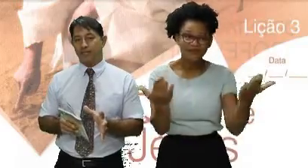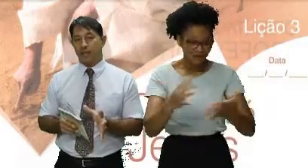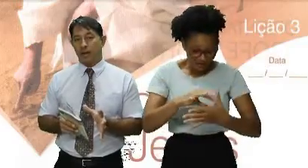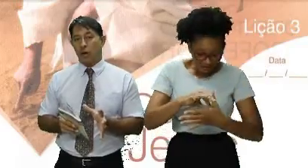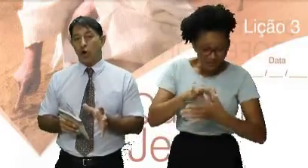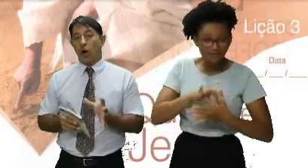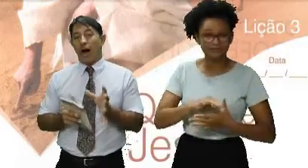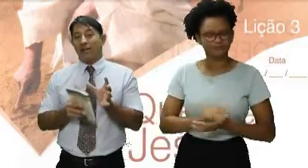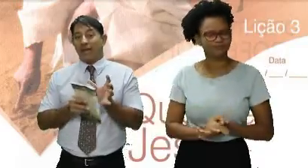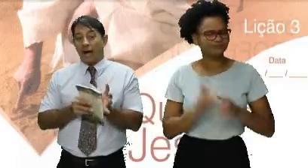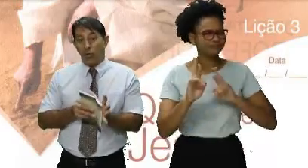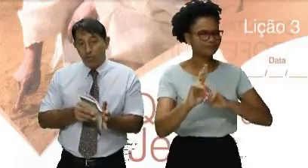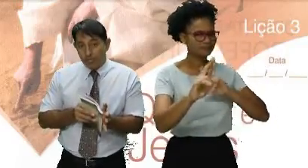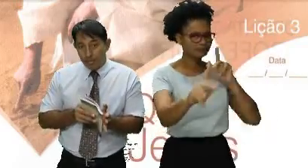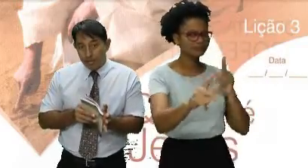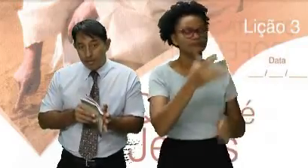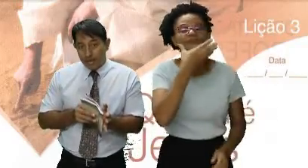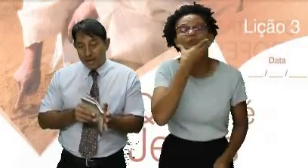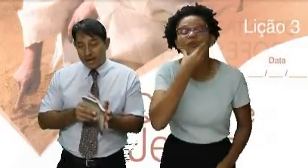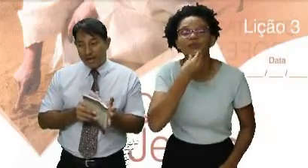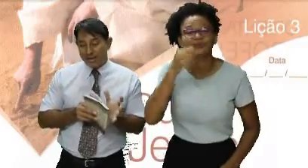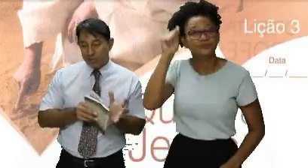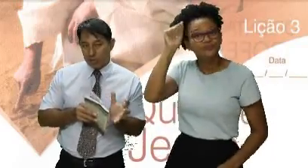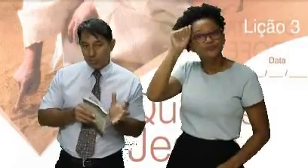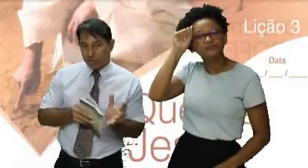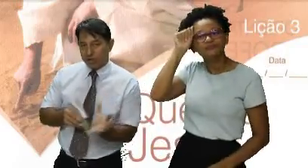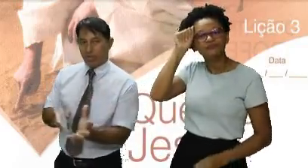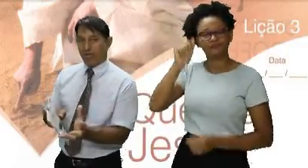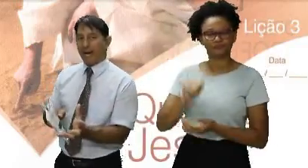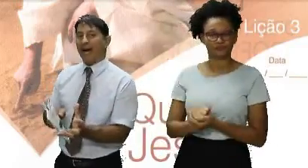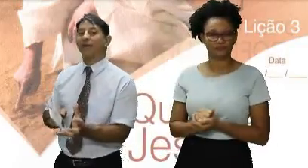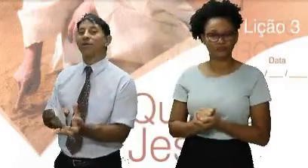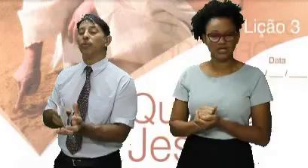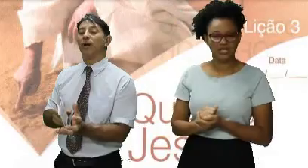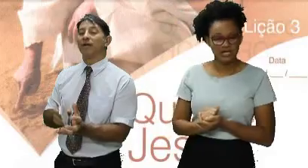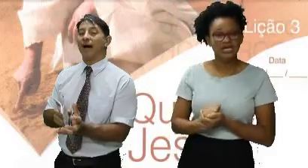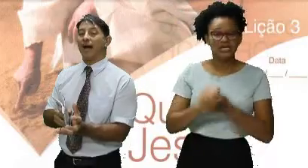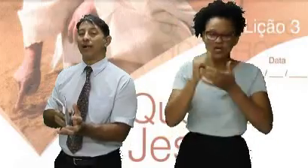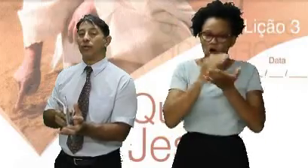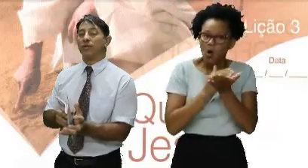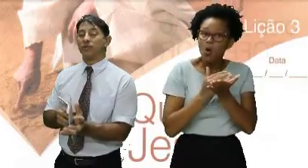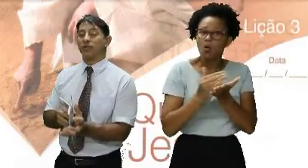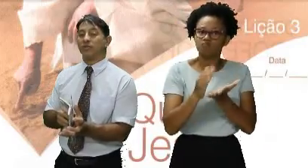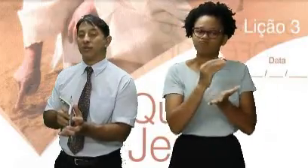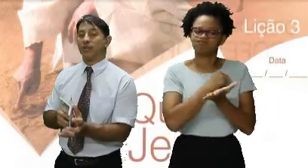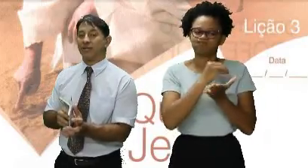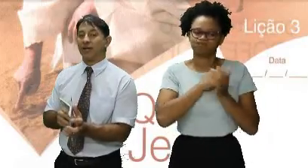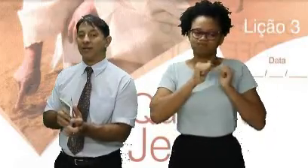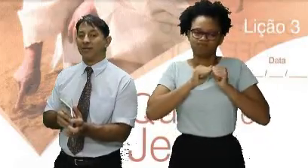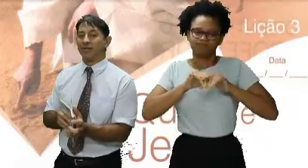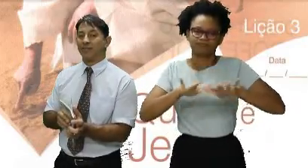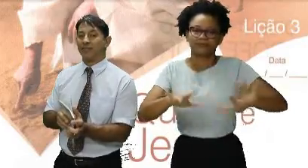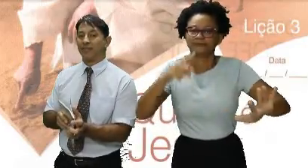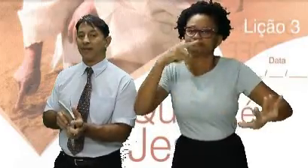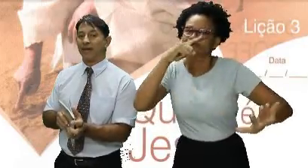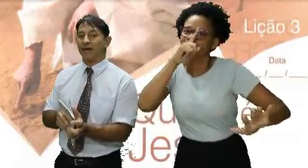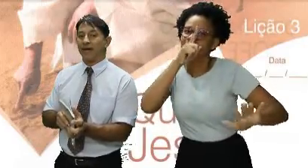diferença, Adão, ele introduziu o pecado na humanidade com a sua